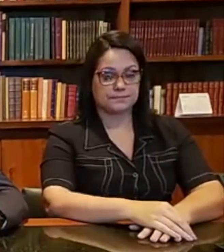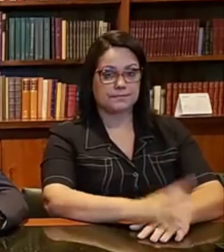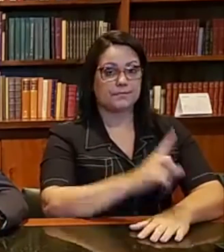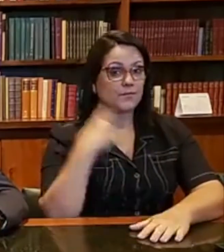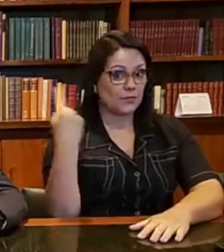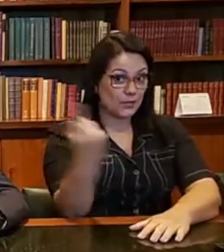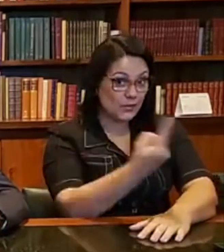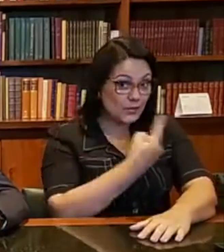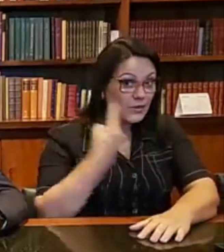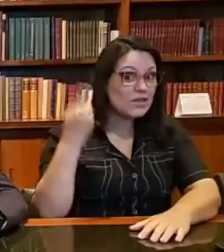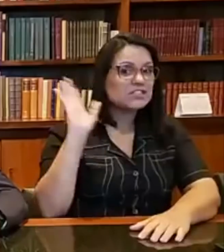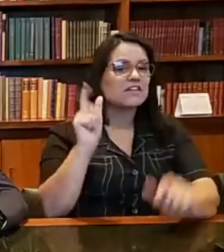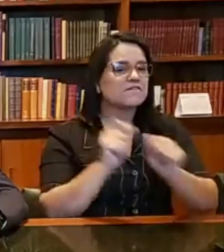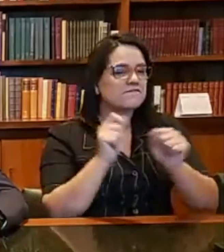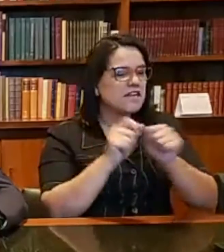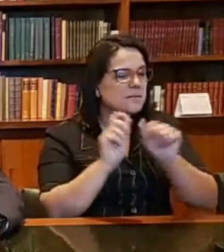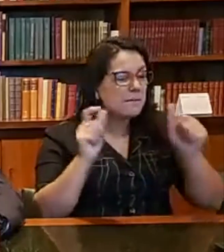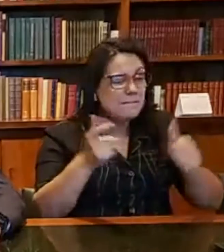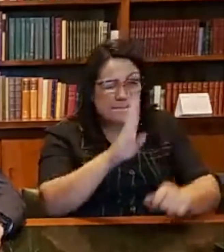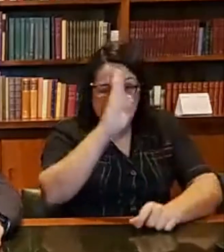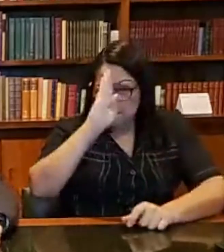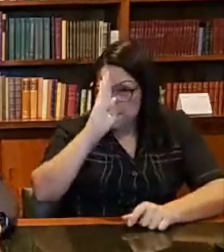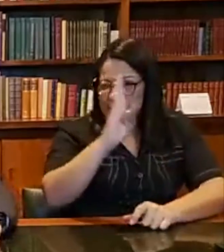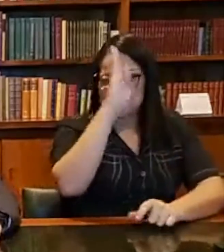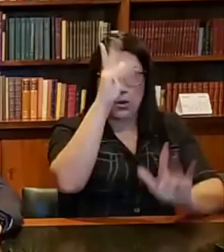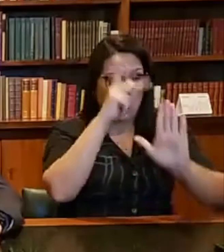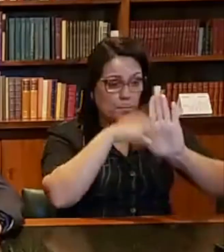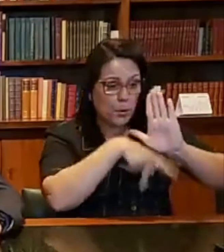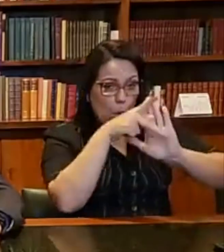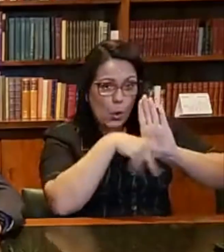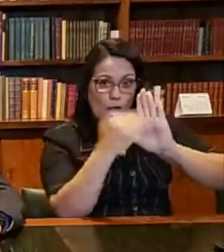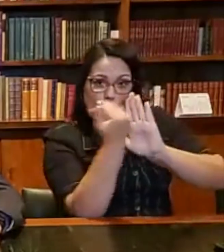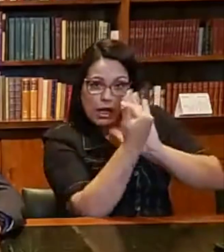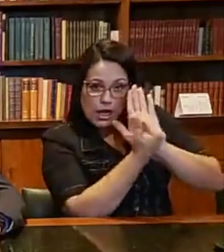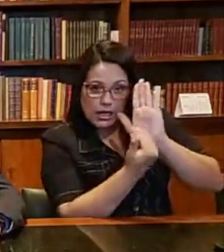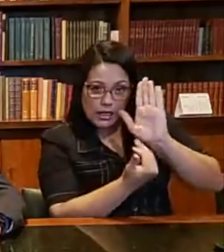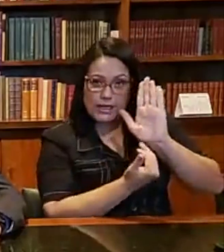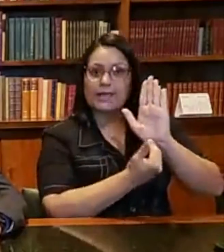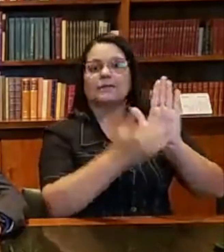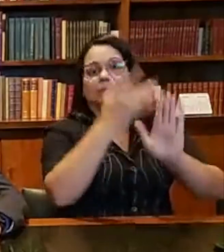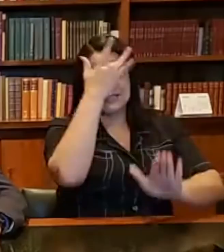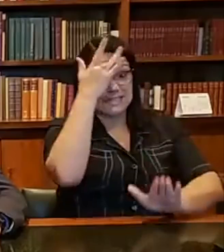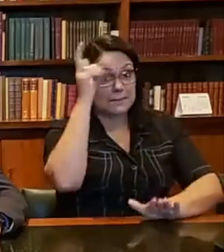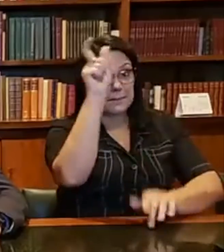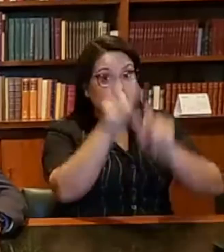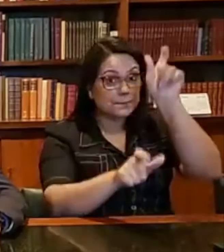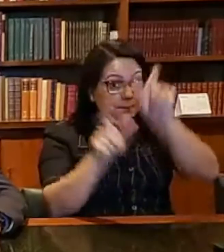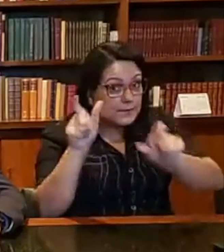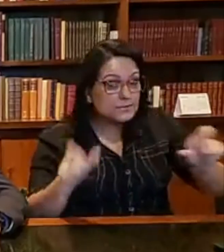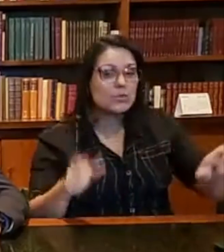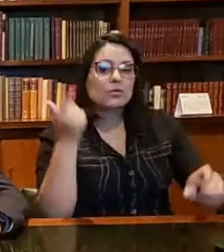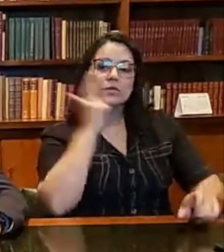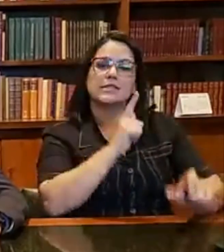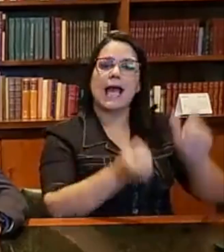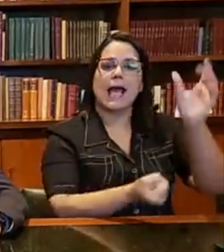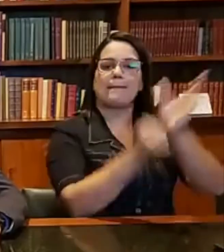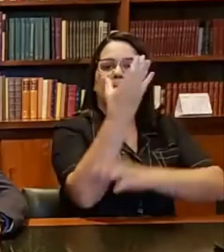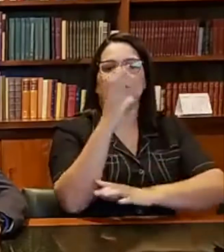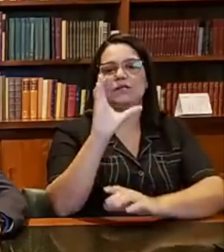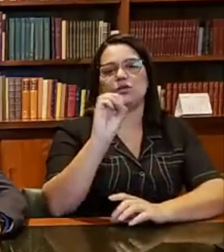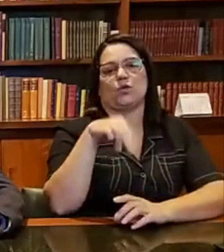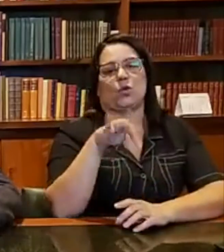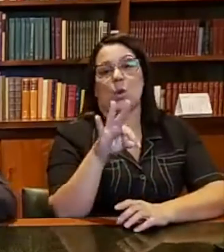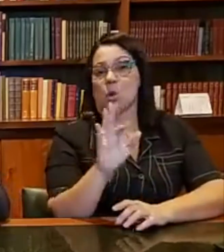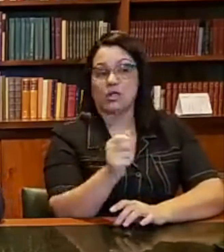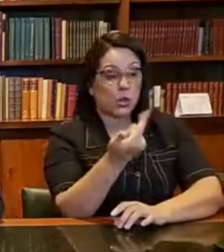presidente, o maior programa de inserção, ou seja, das pessoas poderem ter contas que não tinham conta